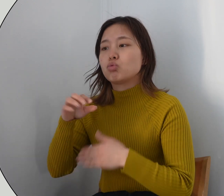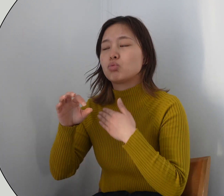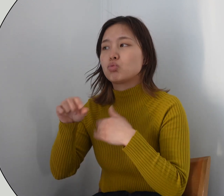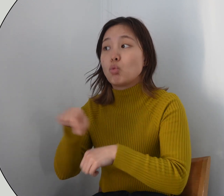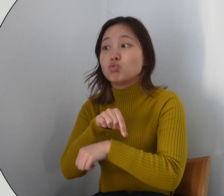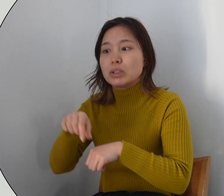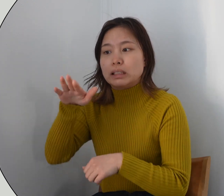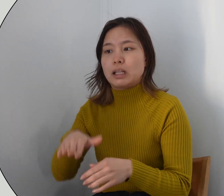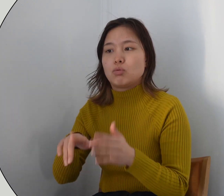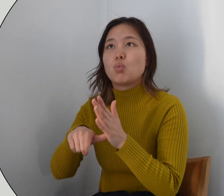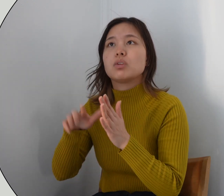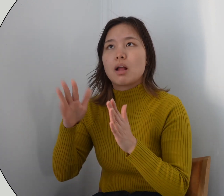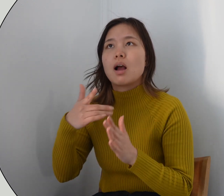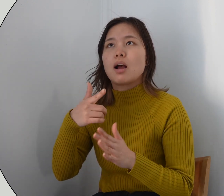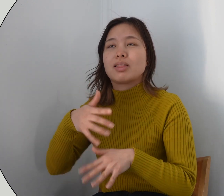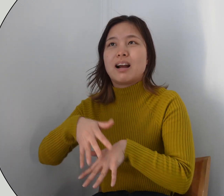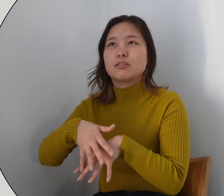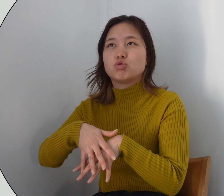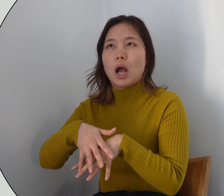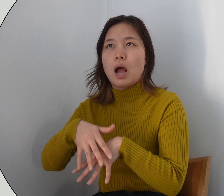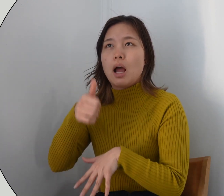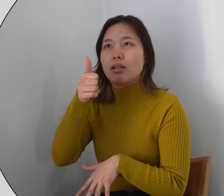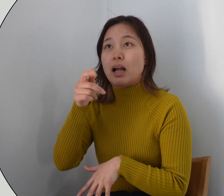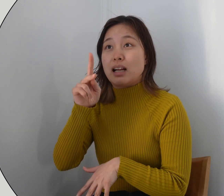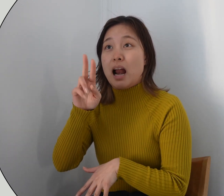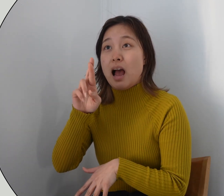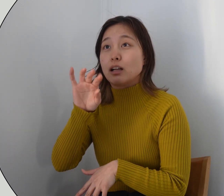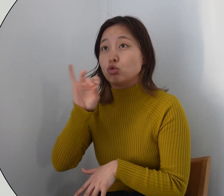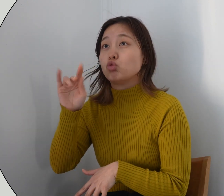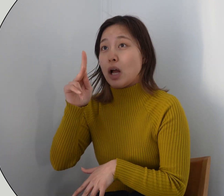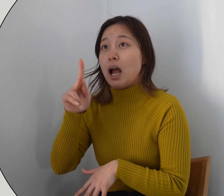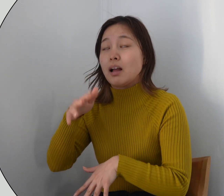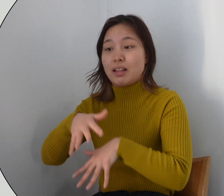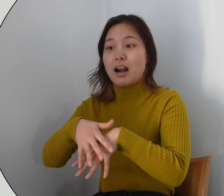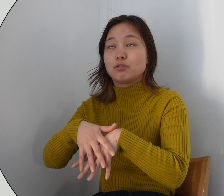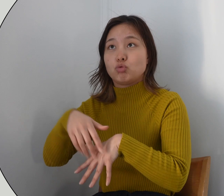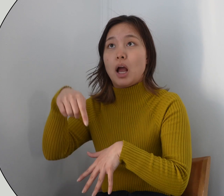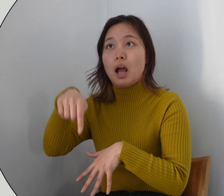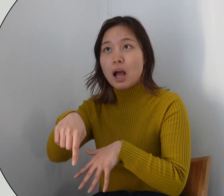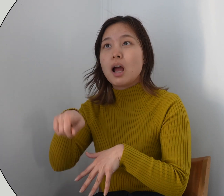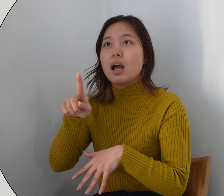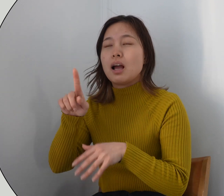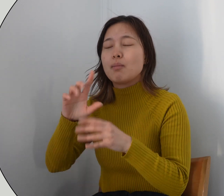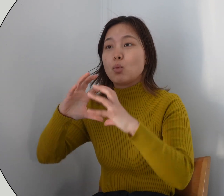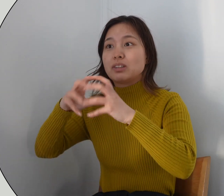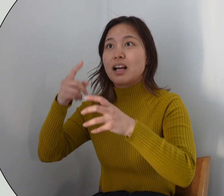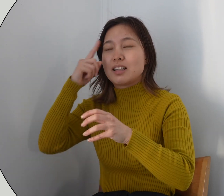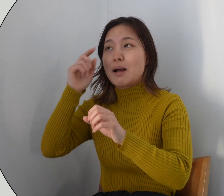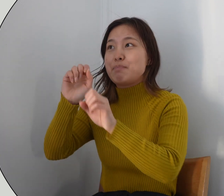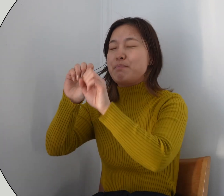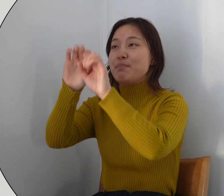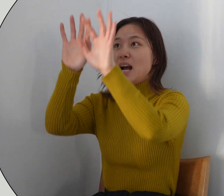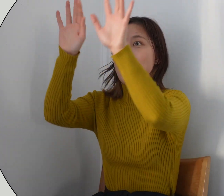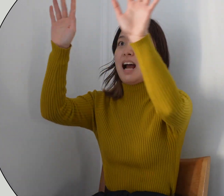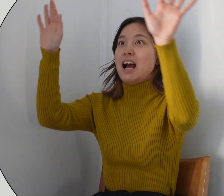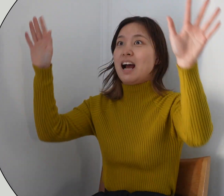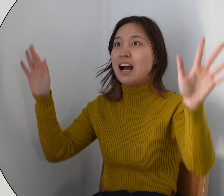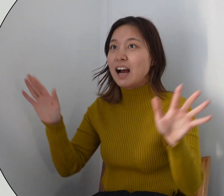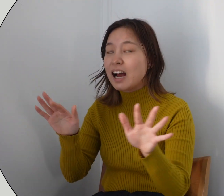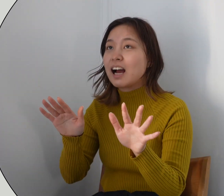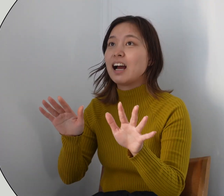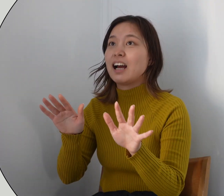です特に小さい頃から宝塚の眩しくて華やかな世界観に惹かれてい